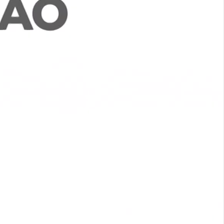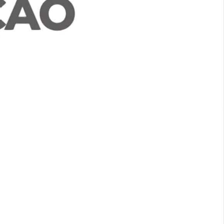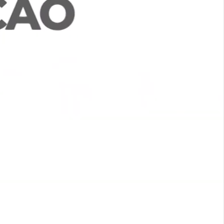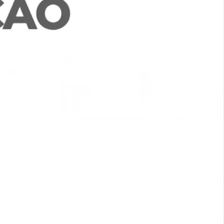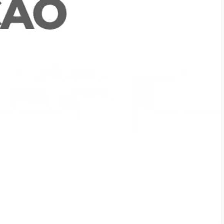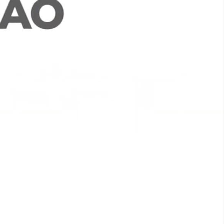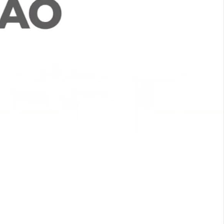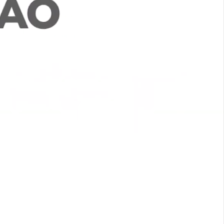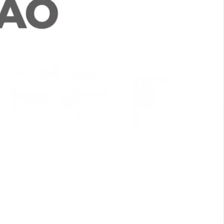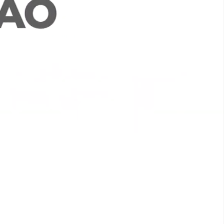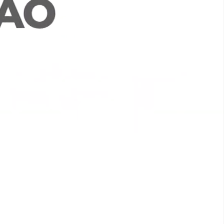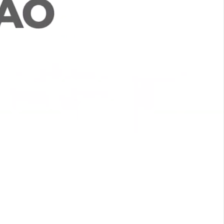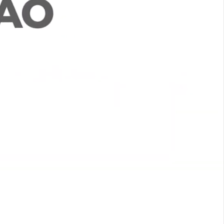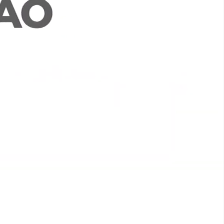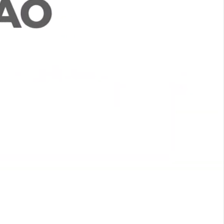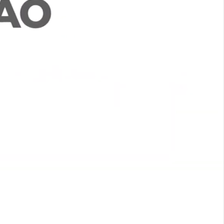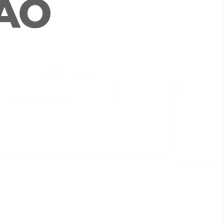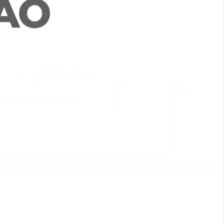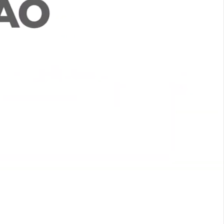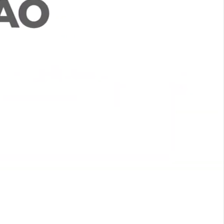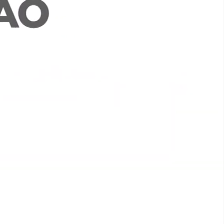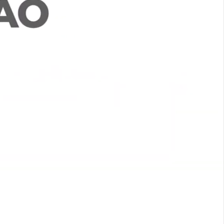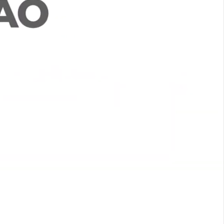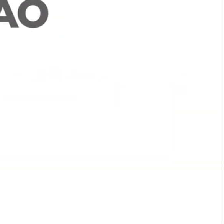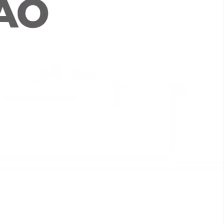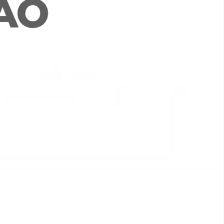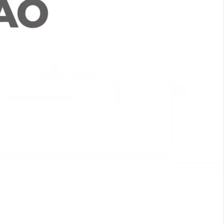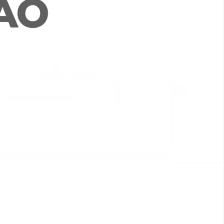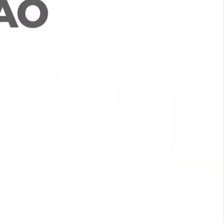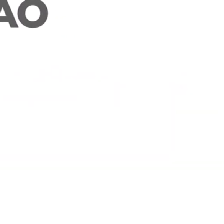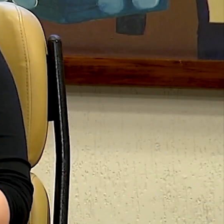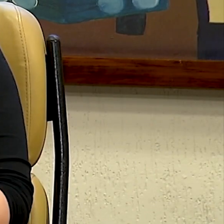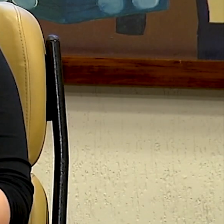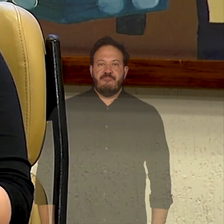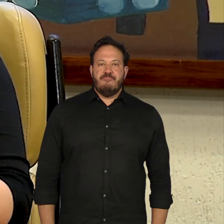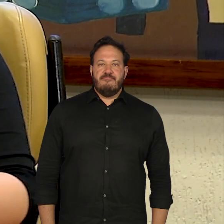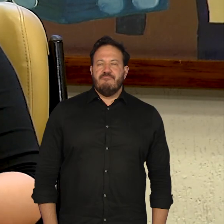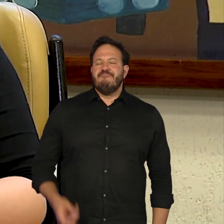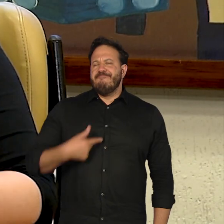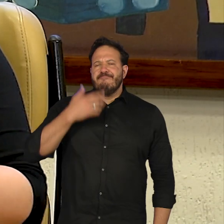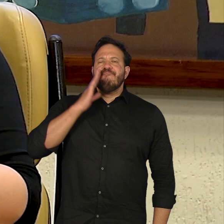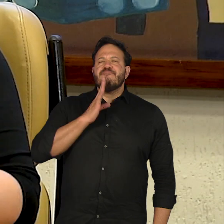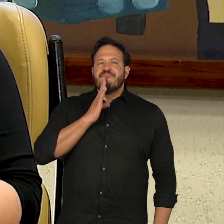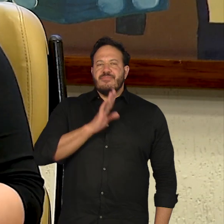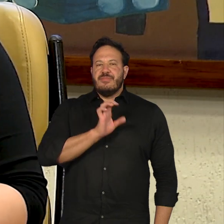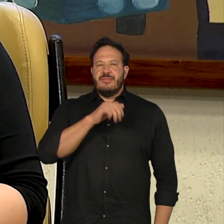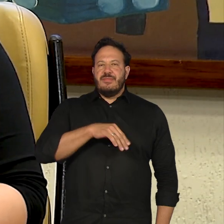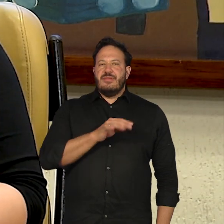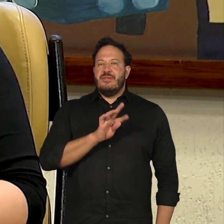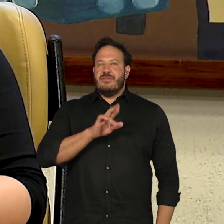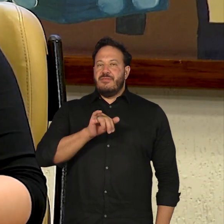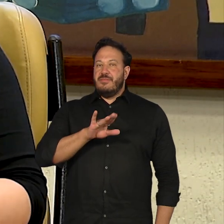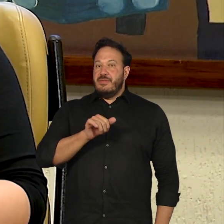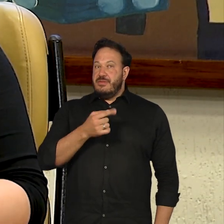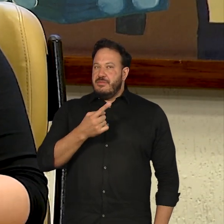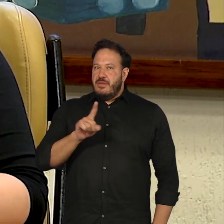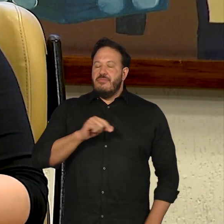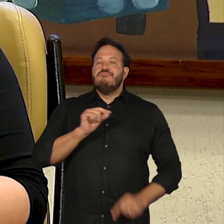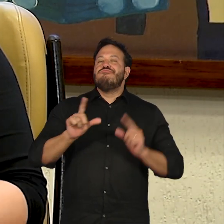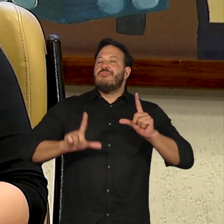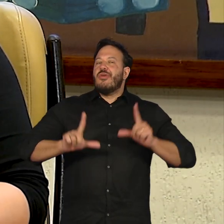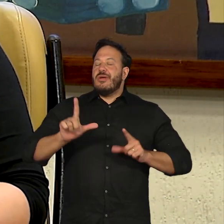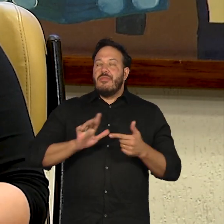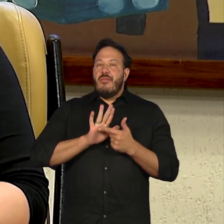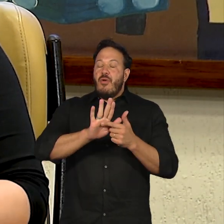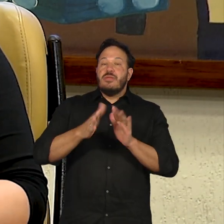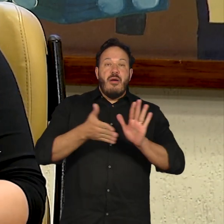Conheça conheça o Em Tramitação, o programa que te